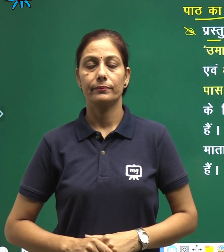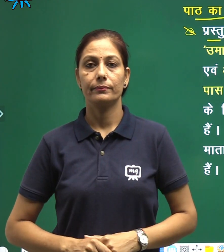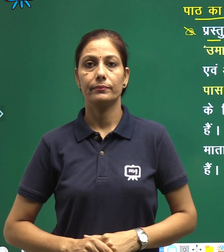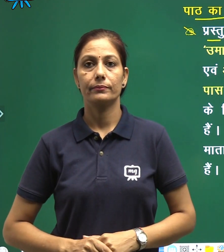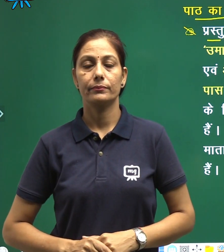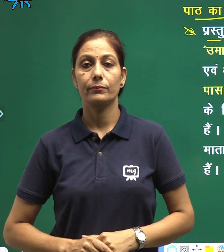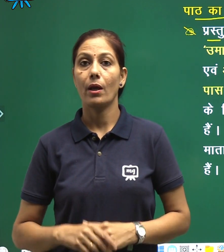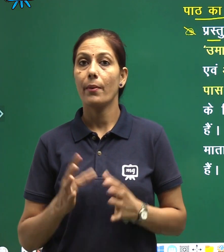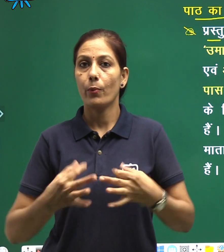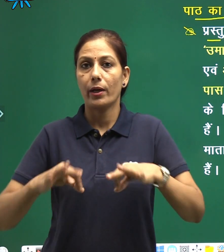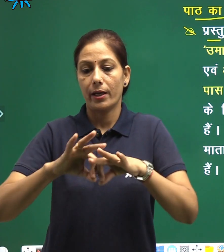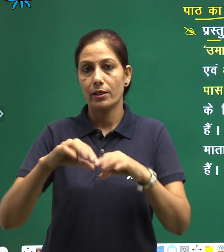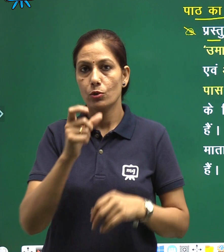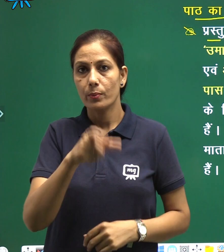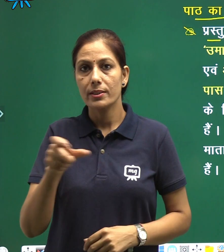प्रमुख पात्र